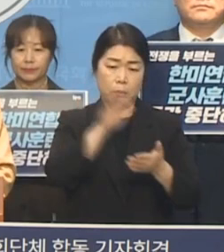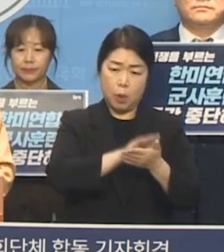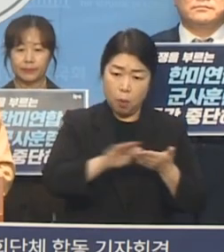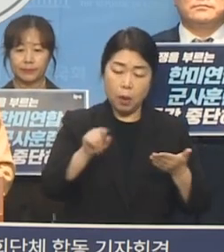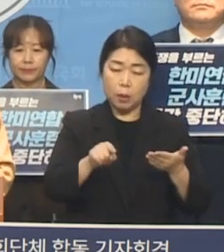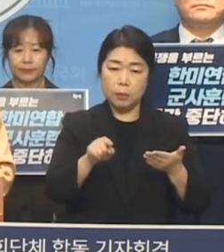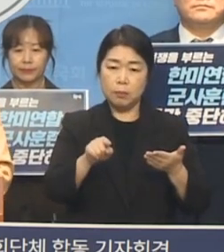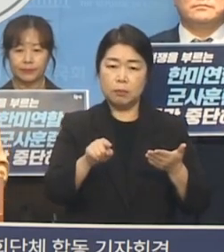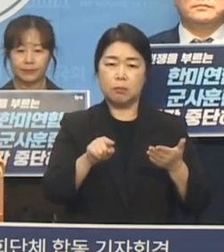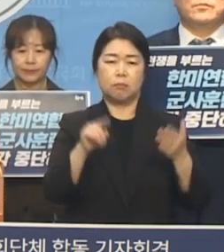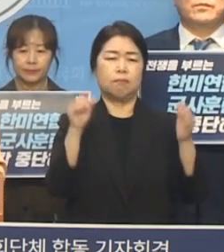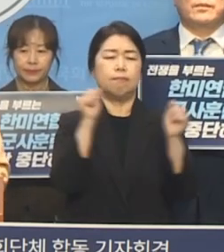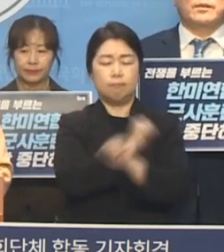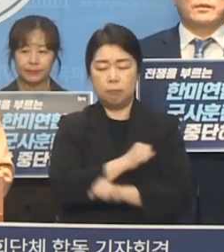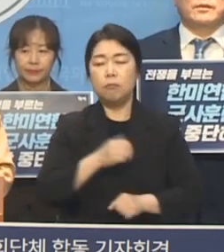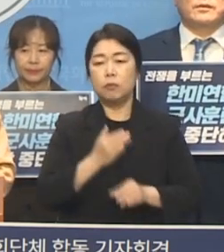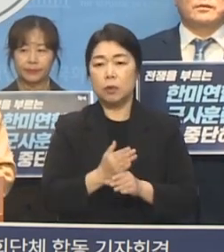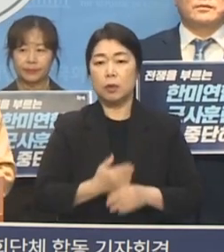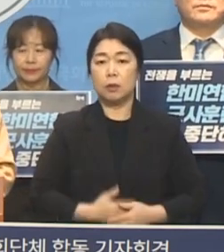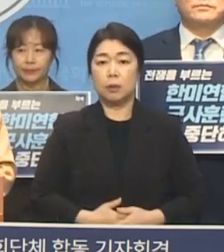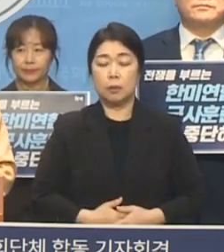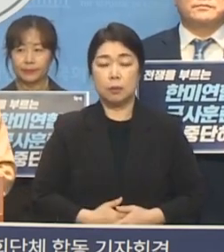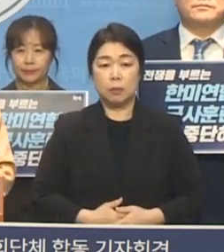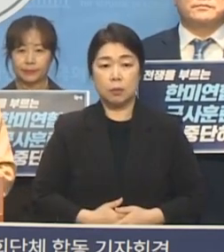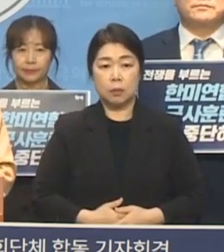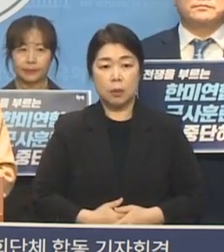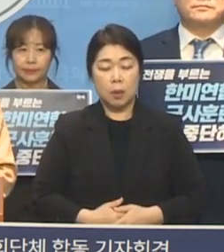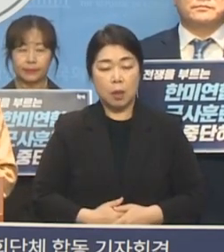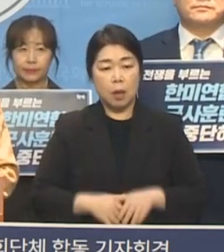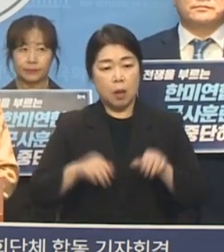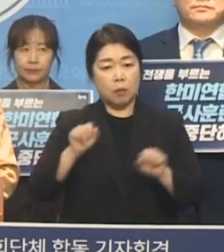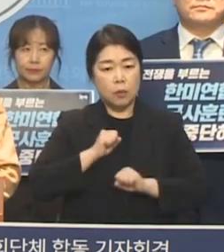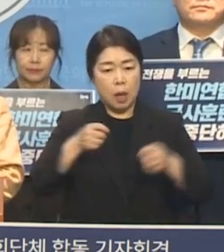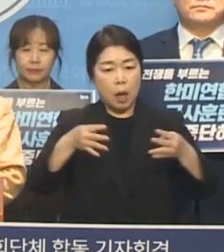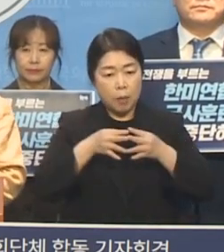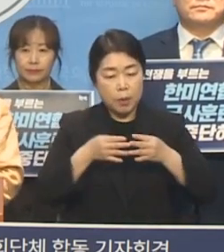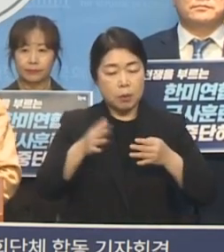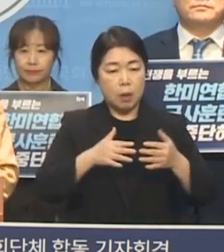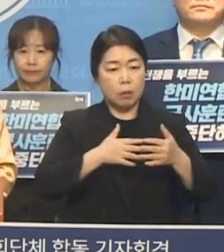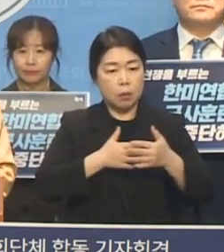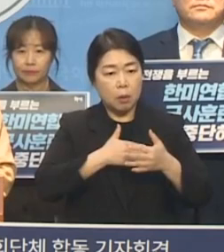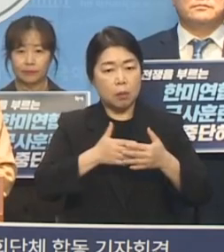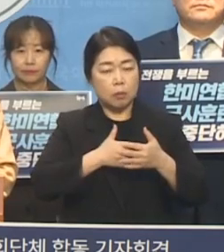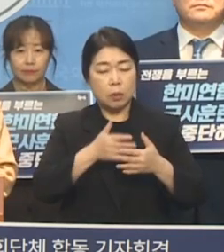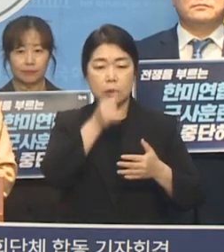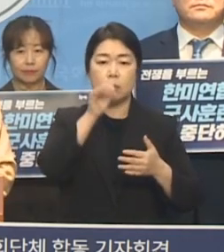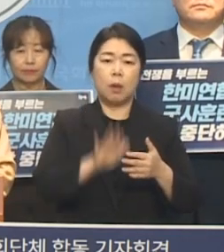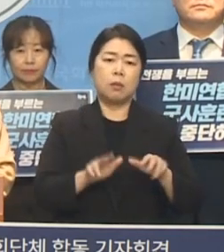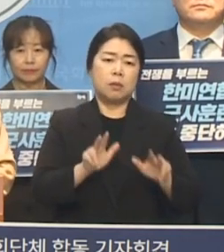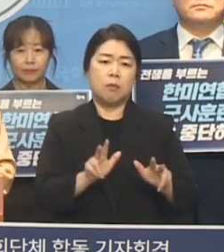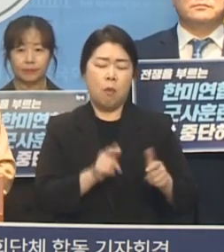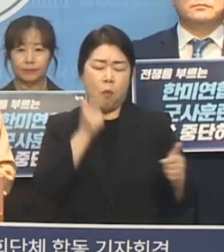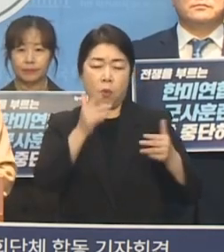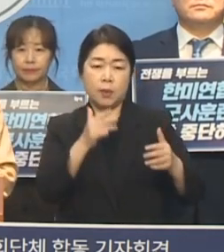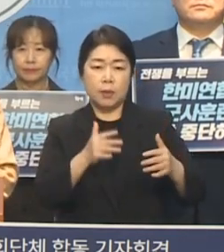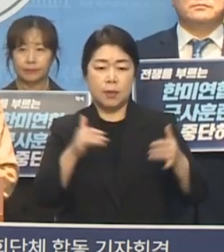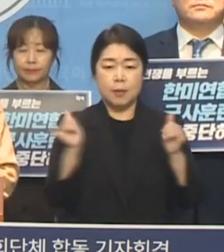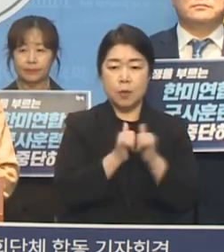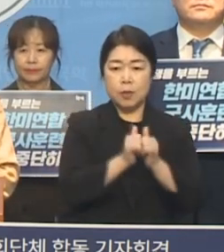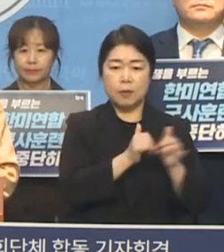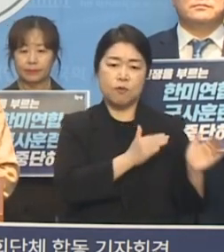있습니다. 그마저도 불안정했던 수준이었는데 이제는 아예 전쟁체제를 본격화하고 있기